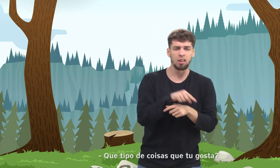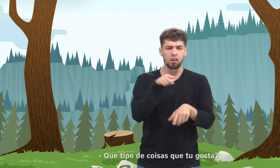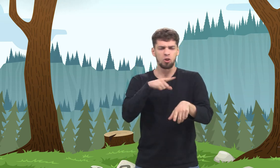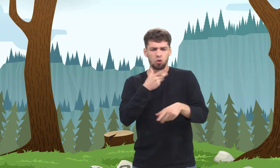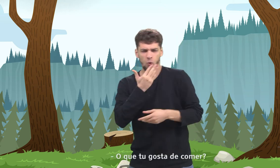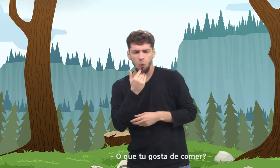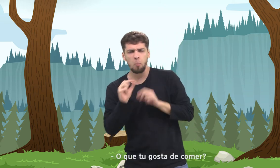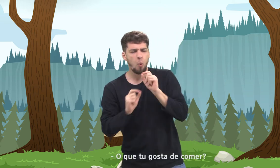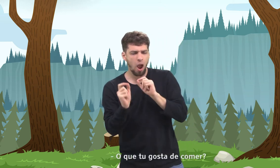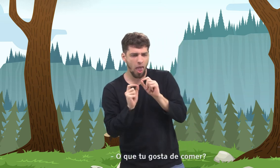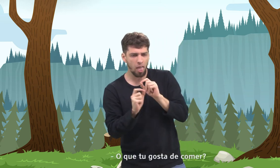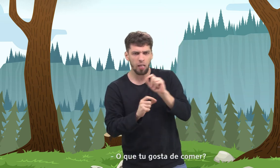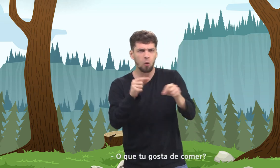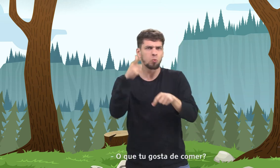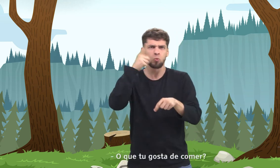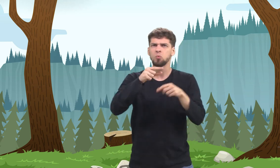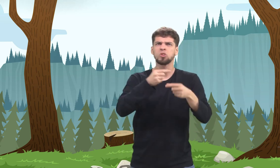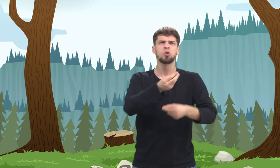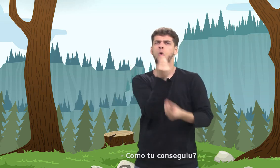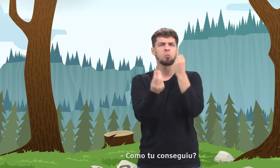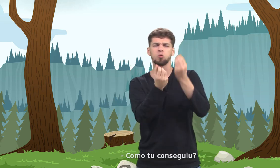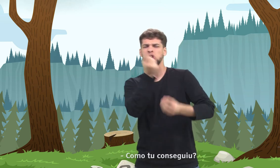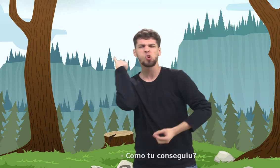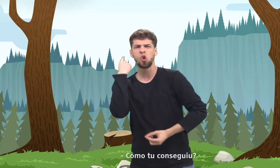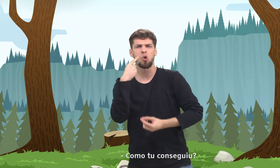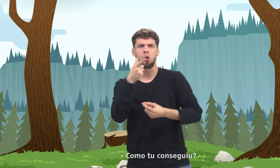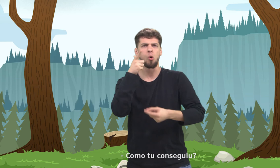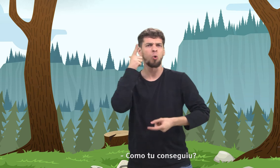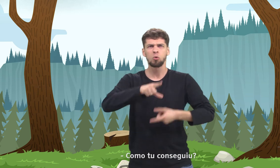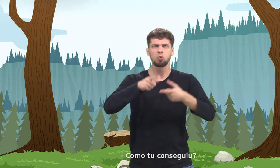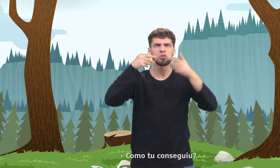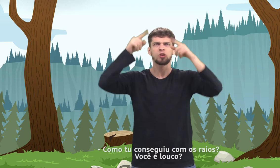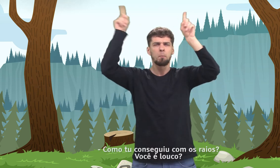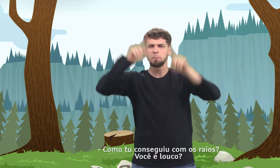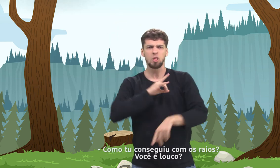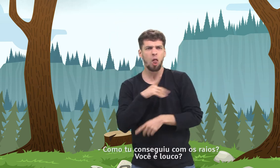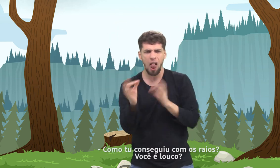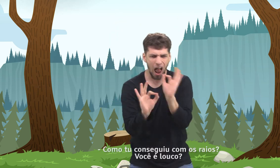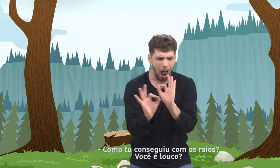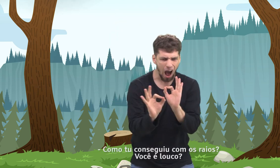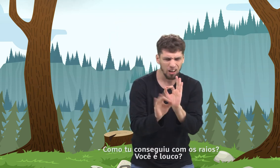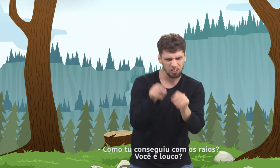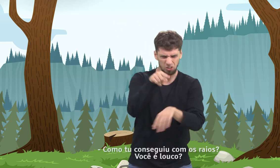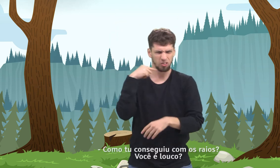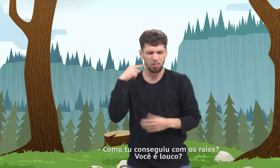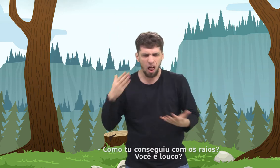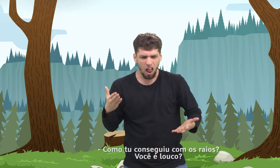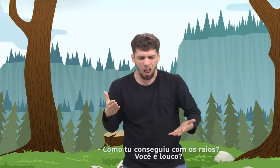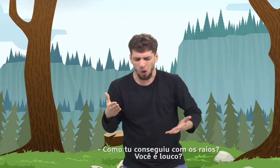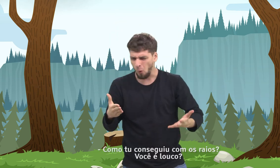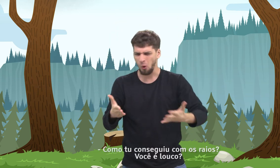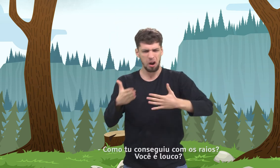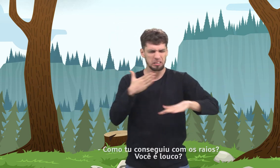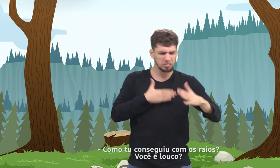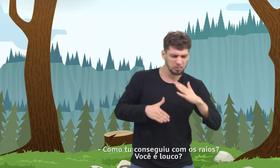gosta de comer como conseguiu como é que conseguiu com os raios você é louco